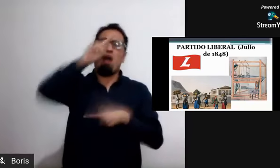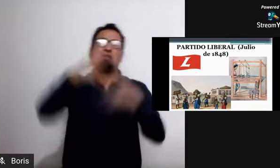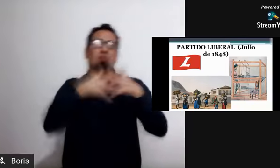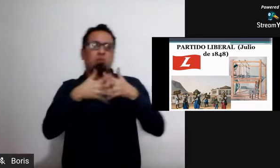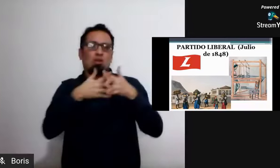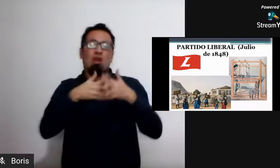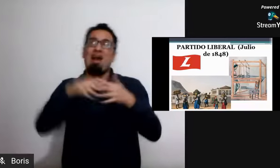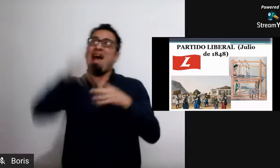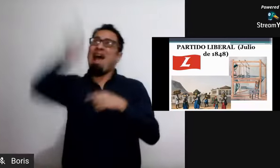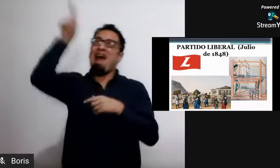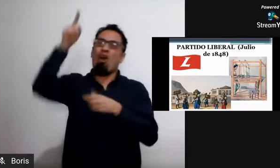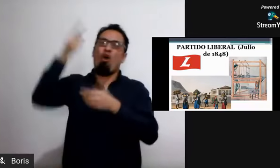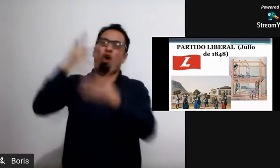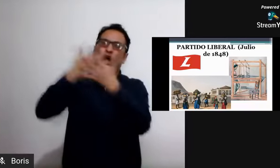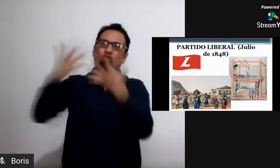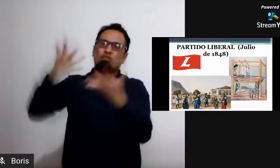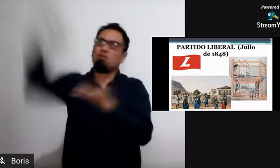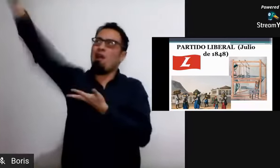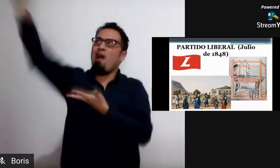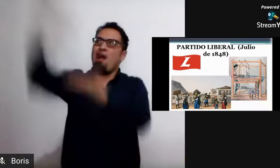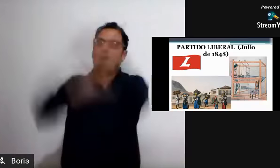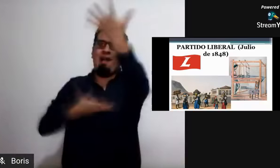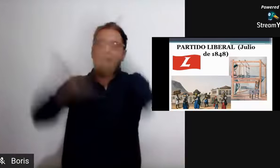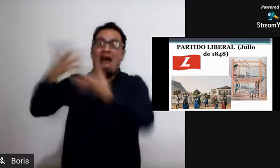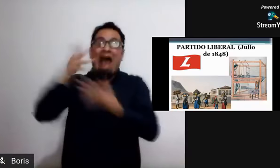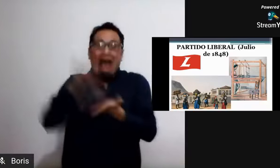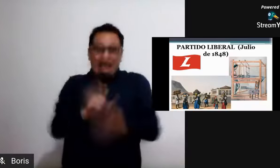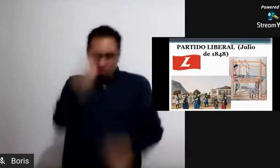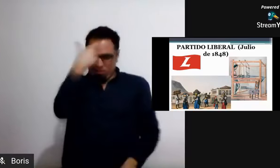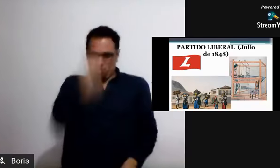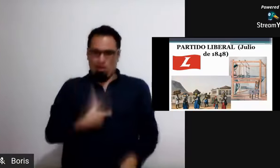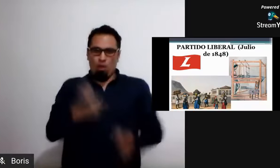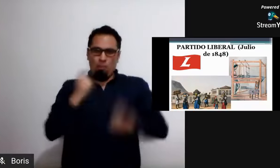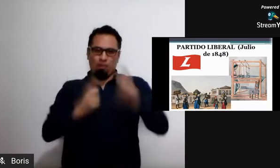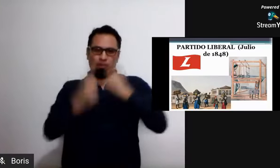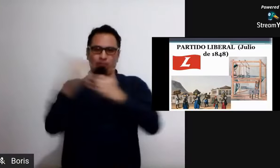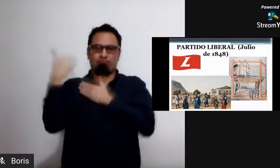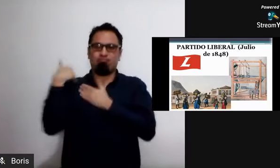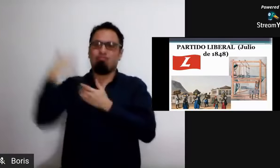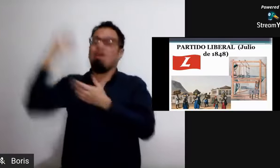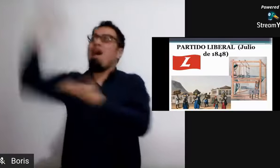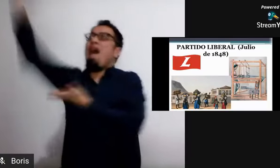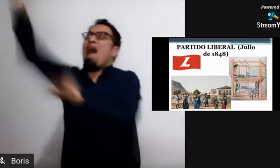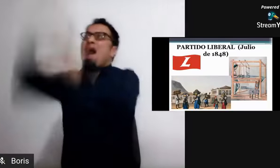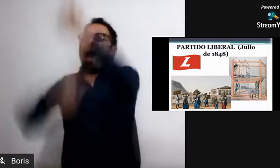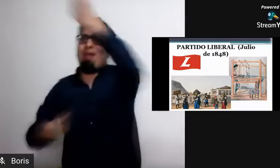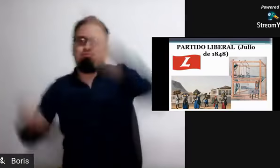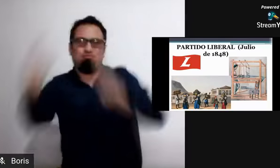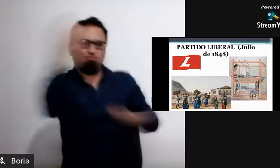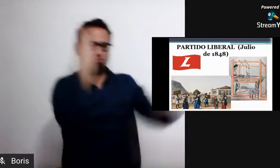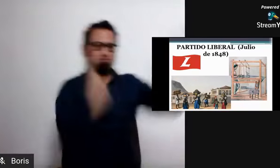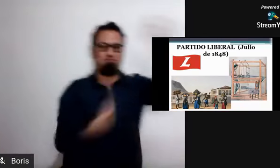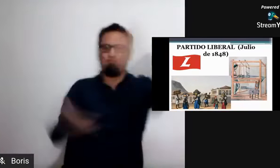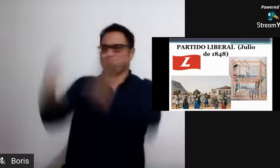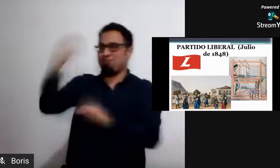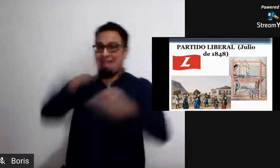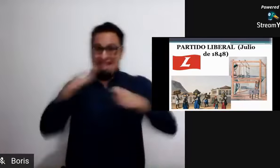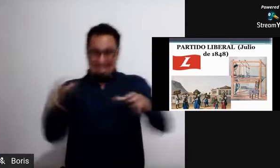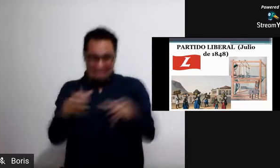que hacen negociaciones con países o con otros países como lo son Grecia, como